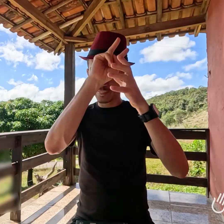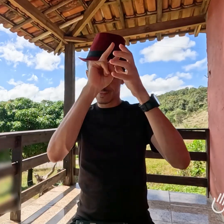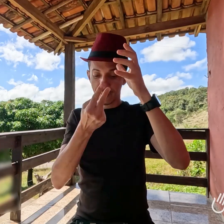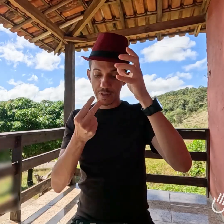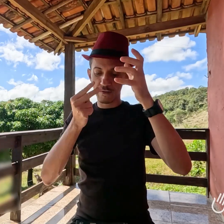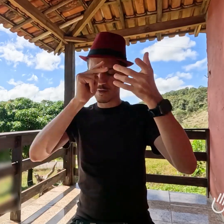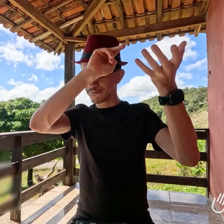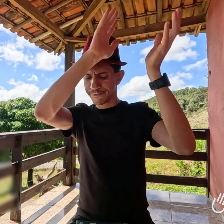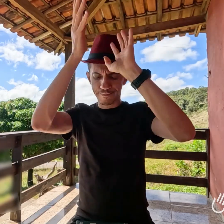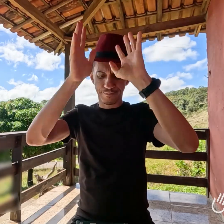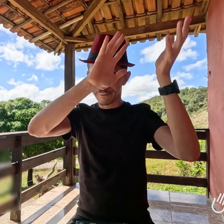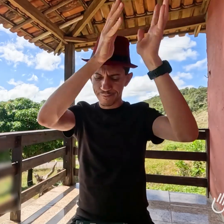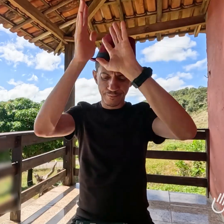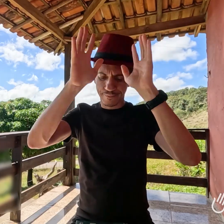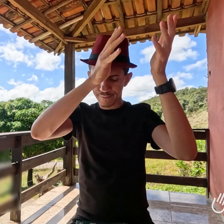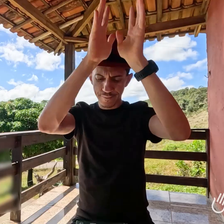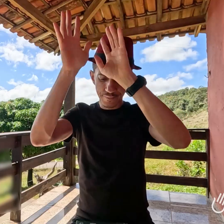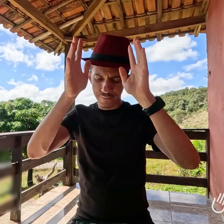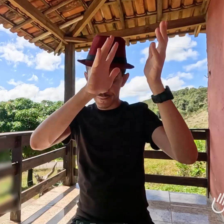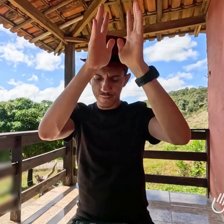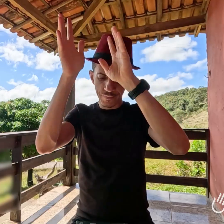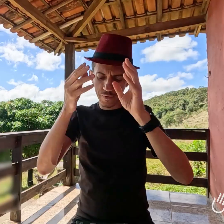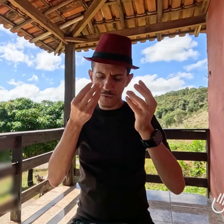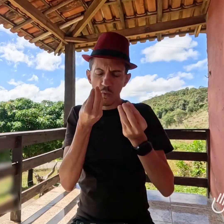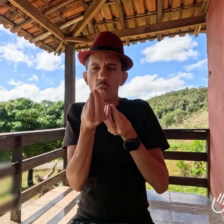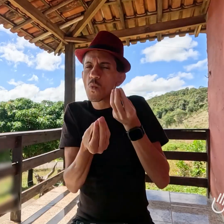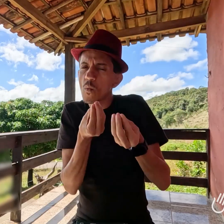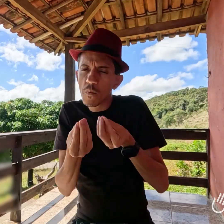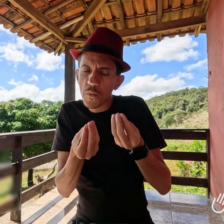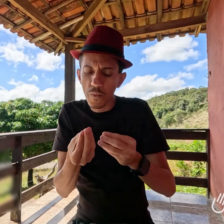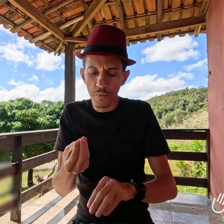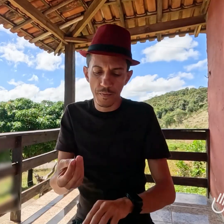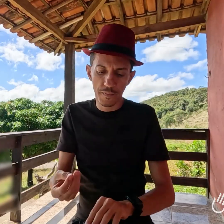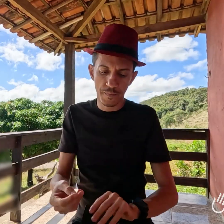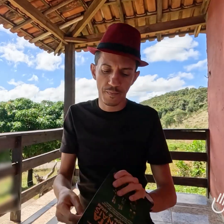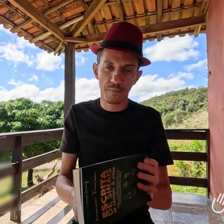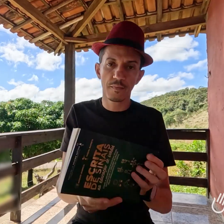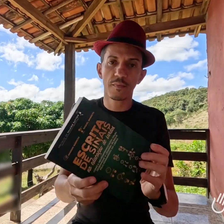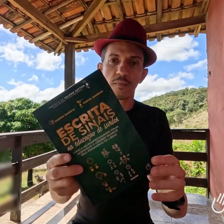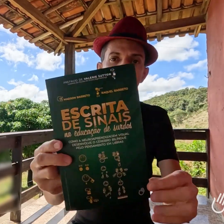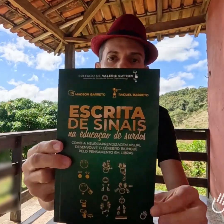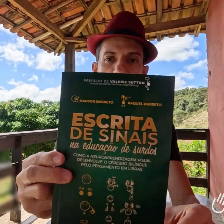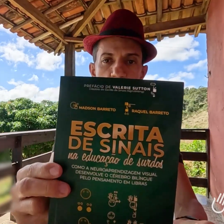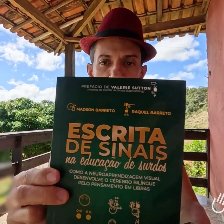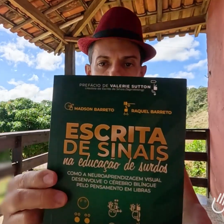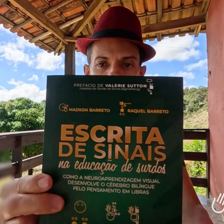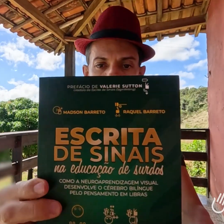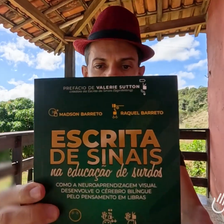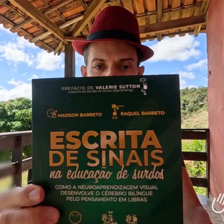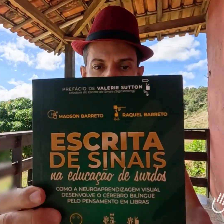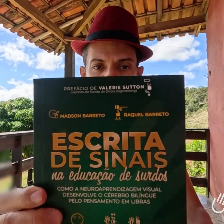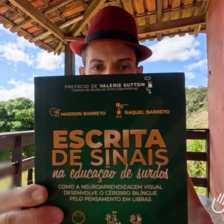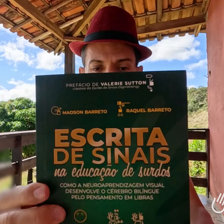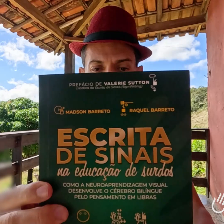a neuroaprendizagem visual desenvolve o cérebro bilíngue pelo pensamento em Libras. Prefácio de Valerie